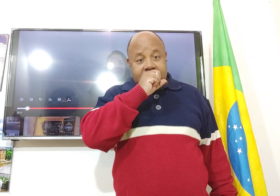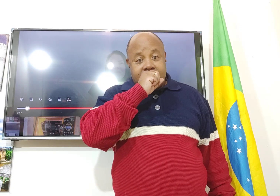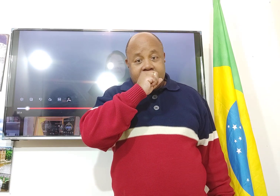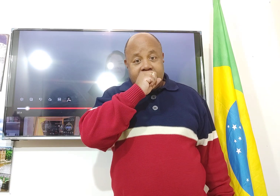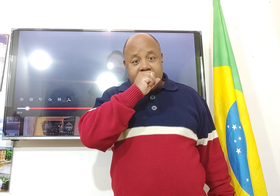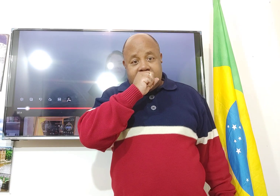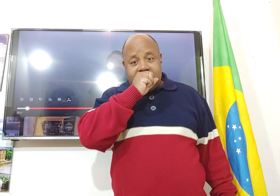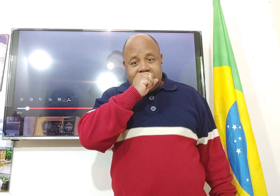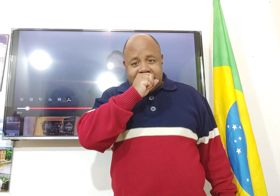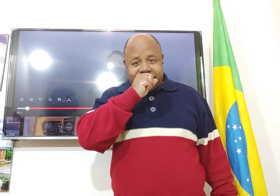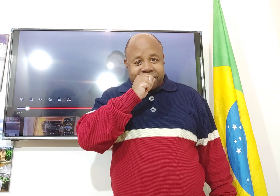né?